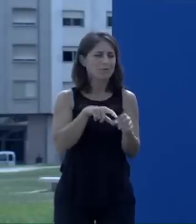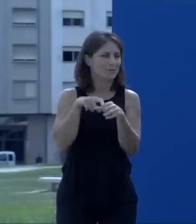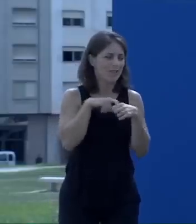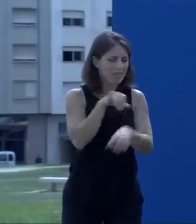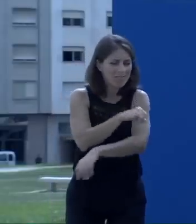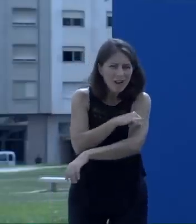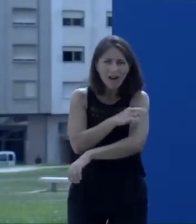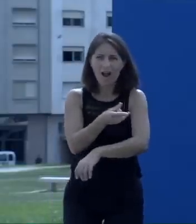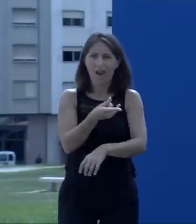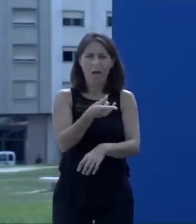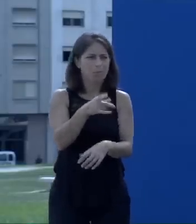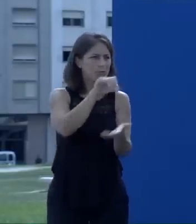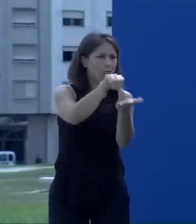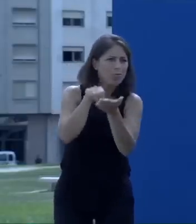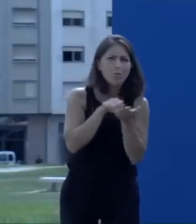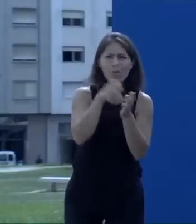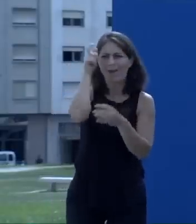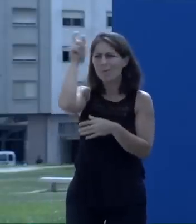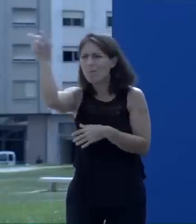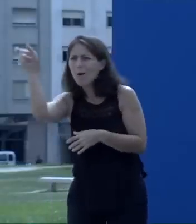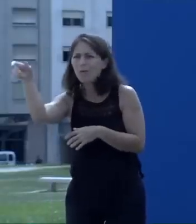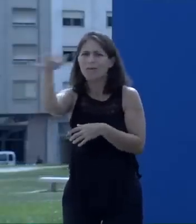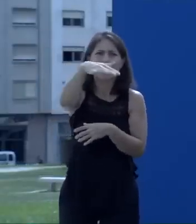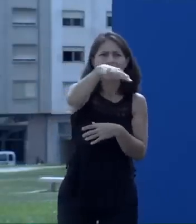no urbano, na vila, na aldea, no lugar.